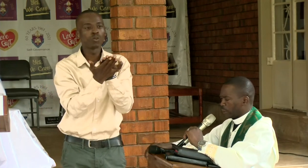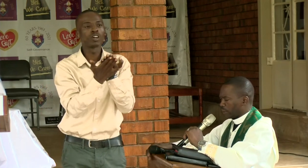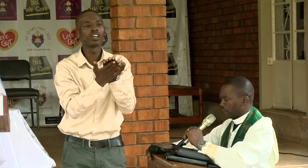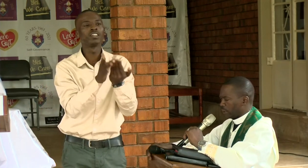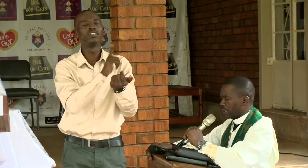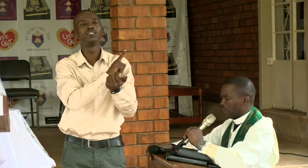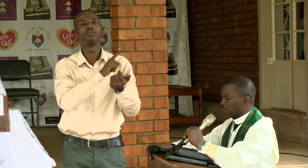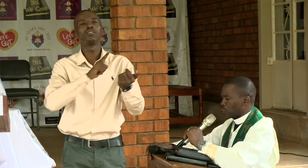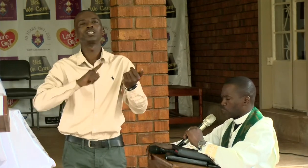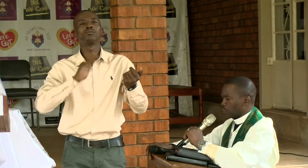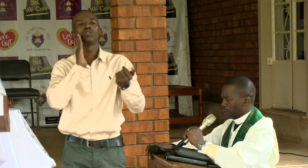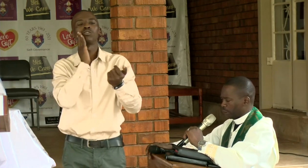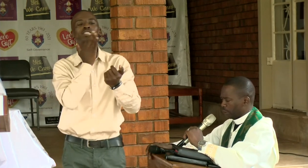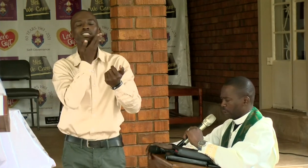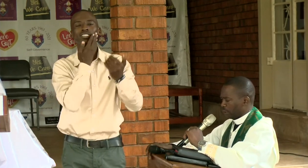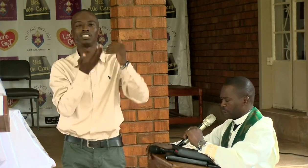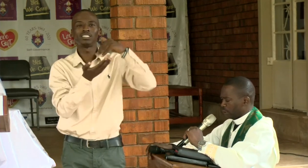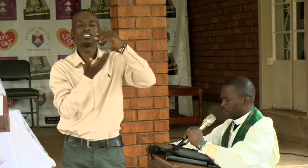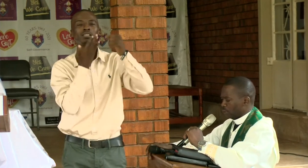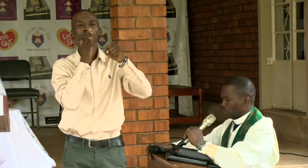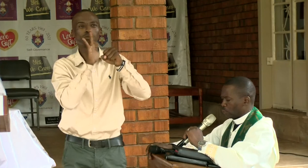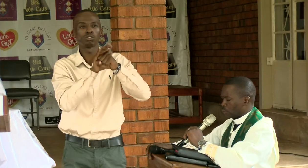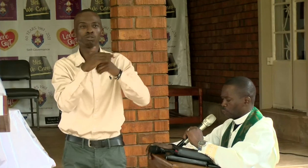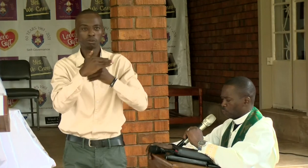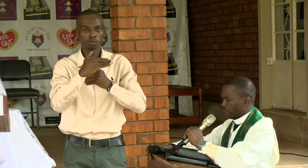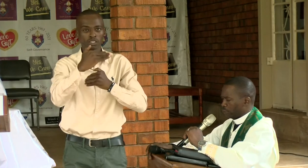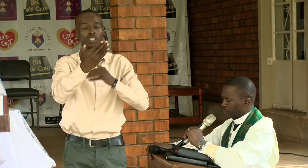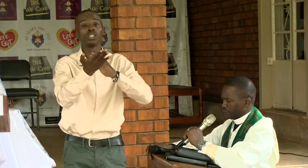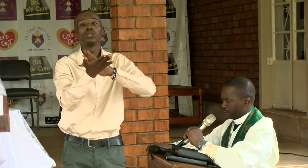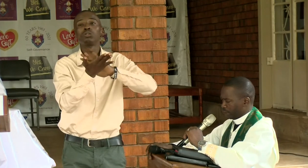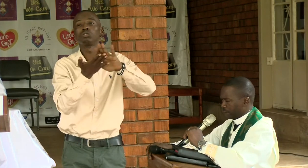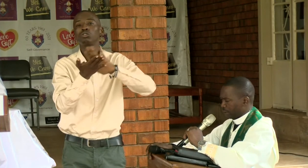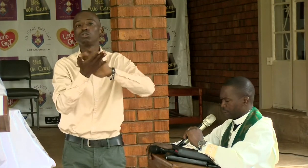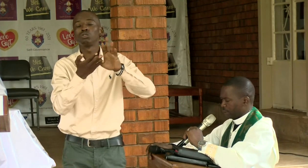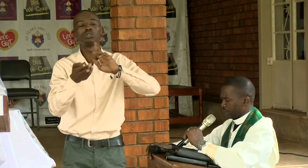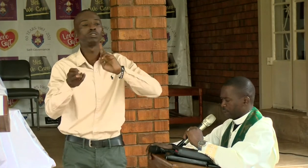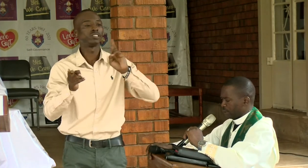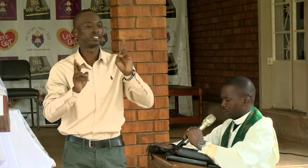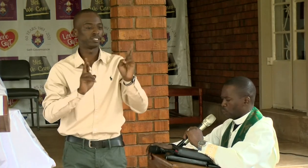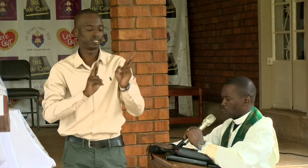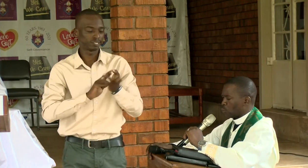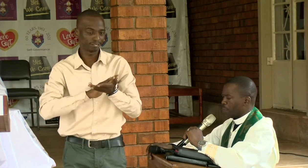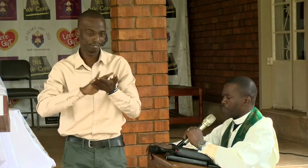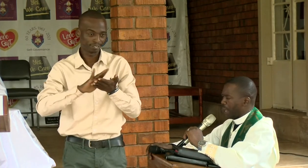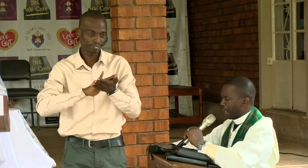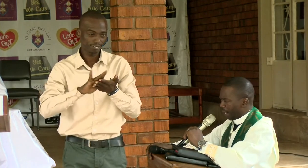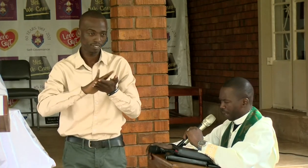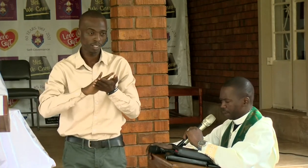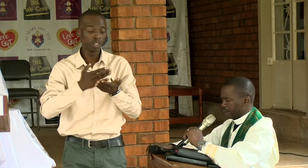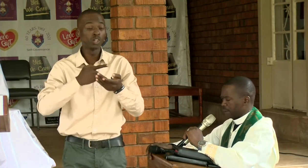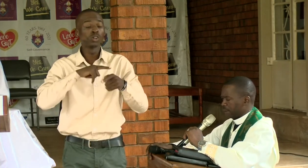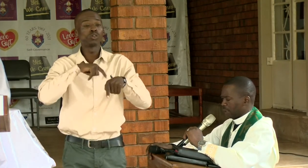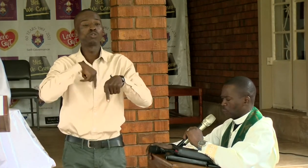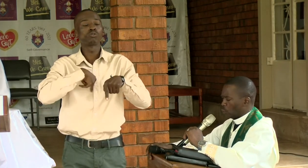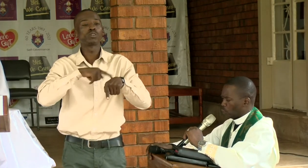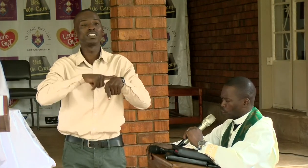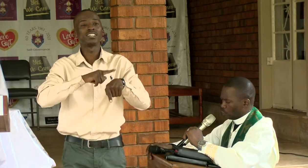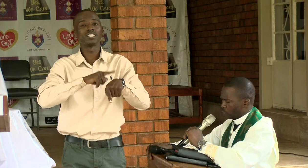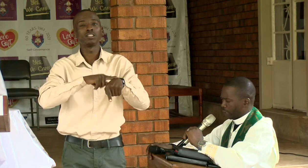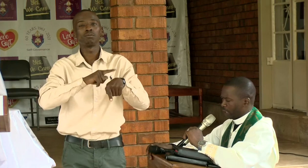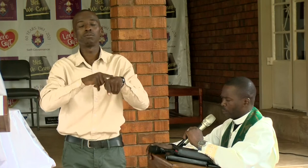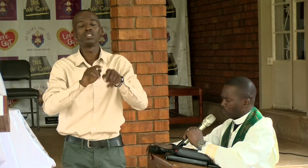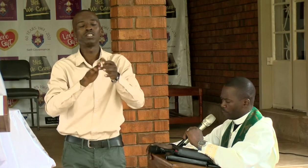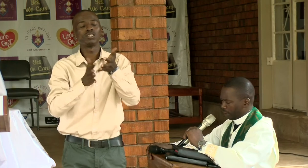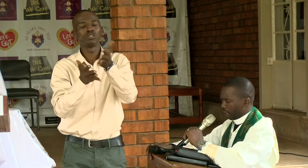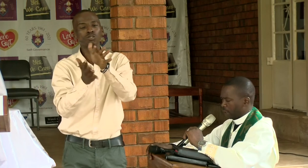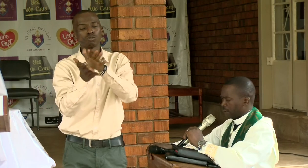Katonda ow'ekisa ekinyinga ebisuubizo bibiri otusonyiwe era otusaasire otuwe ebbanga